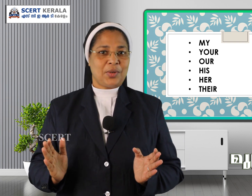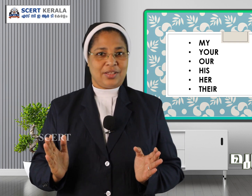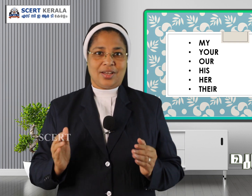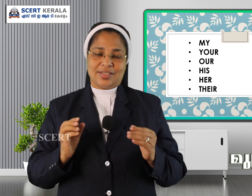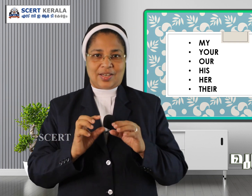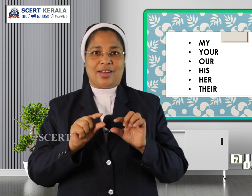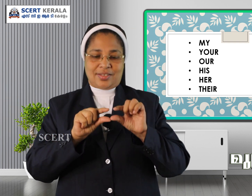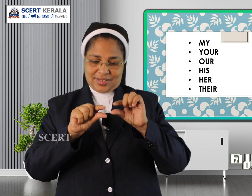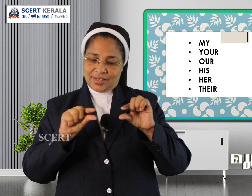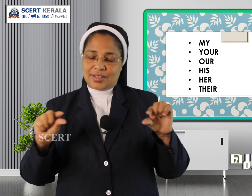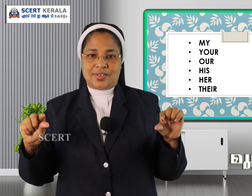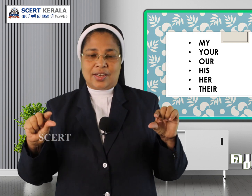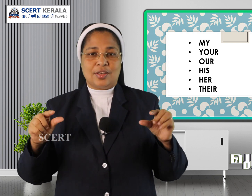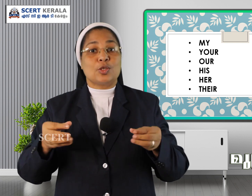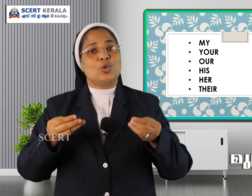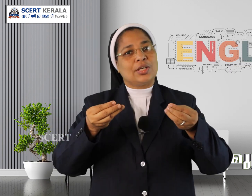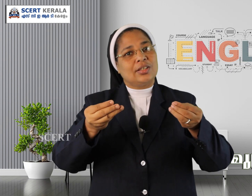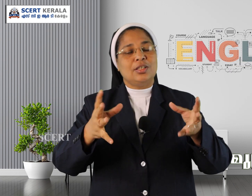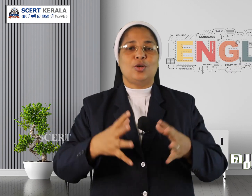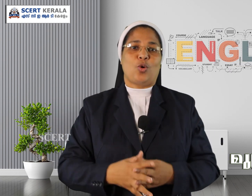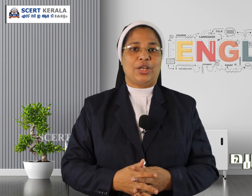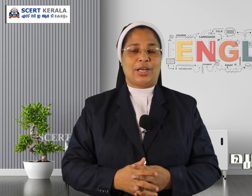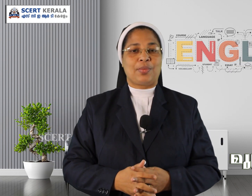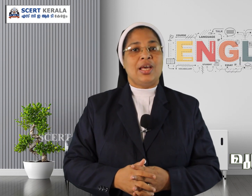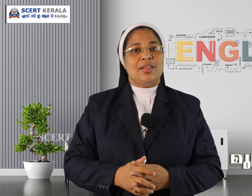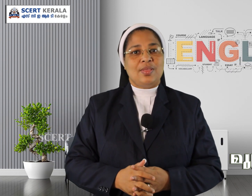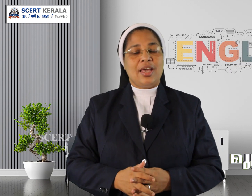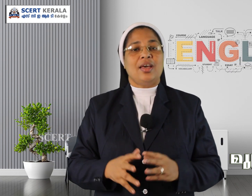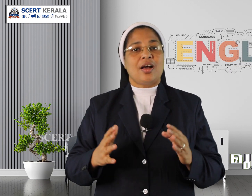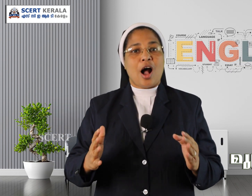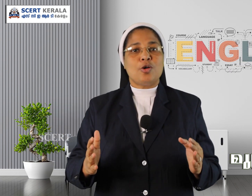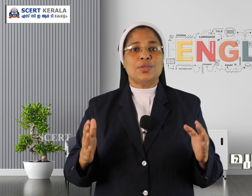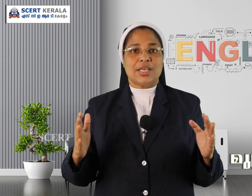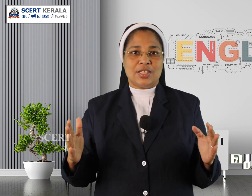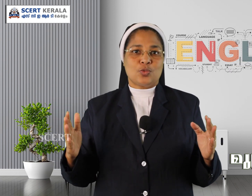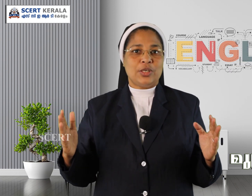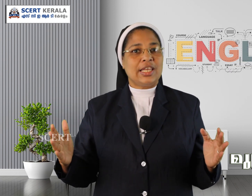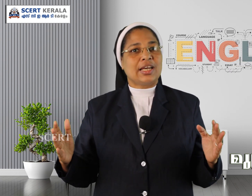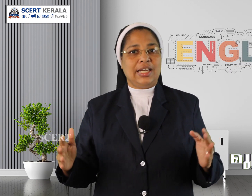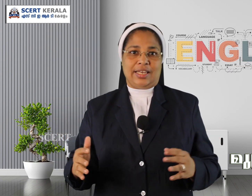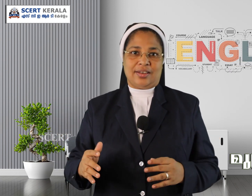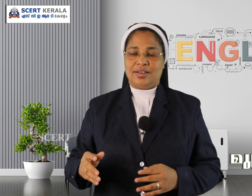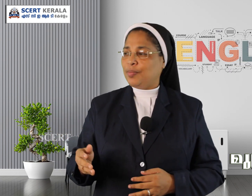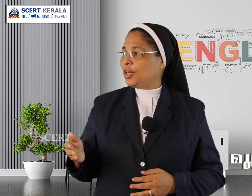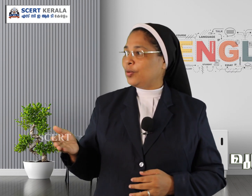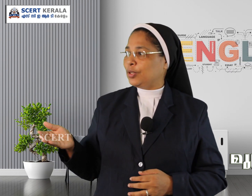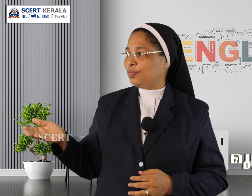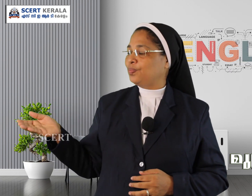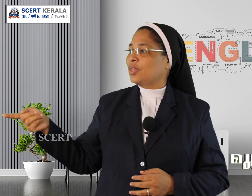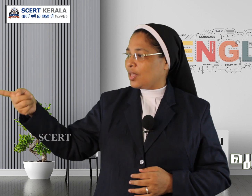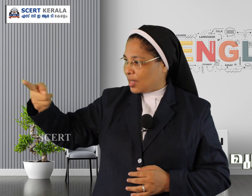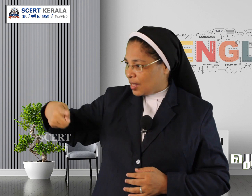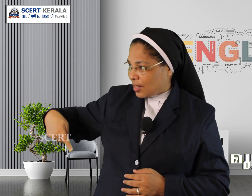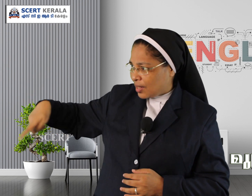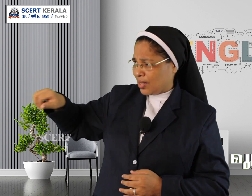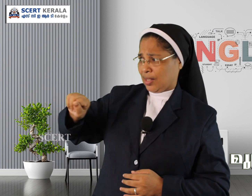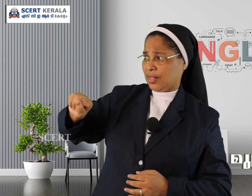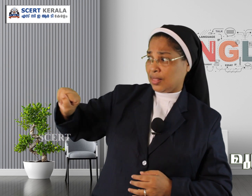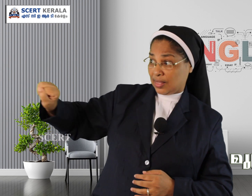നമുക്കത് ആ സെൻറ്റൻസ്, ആ സെൻറ്റൻസ് കുട്ടികൾക്ക് കൊടുക്കണം. ദെയർ ഹൗസ് ഈസ് വെരി ക്ലീൻ. അപ്പോൾ എങ്ങനെ കൊടുക്കും?